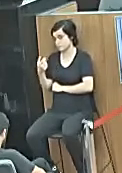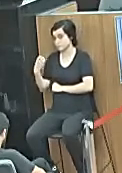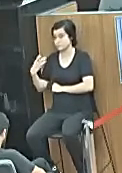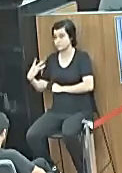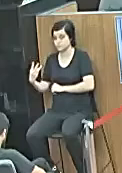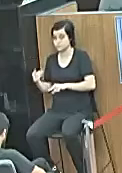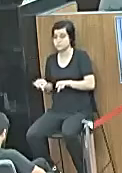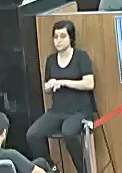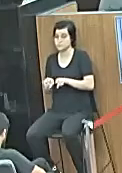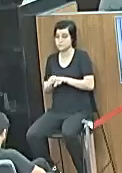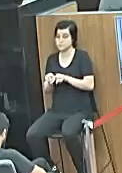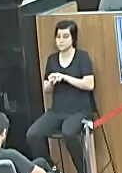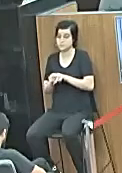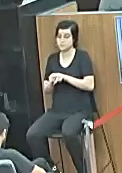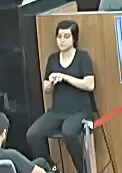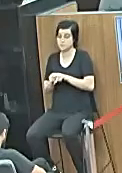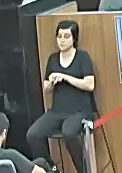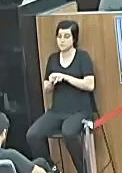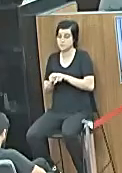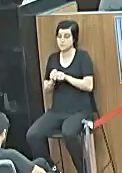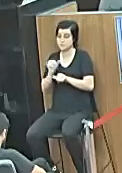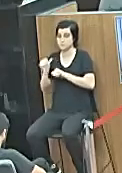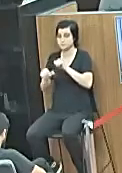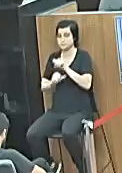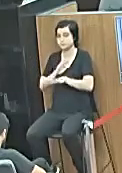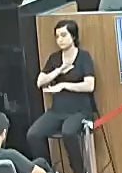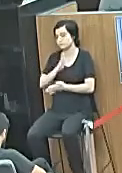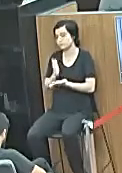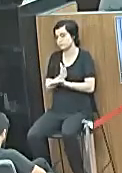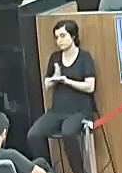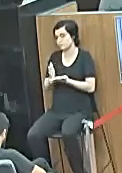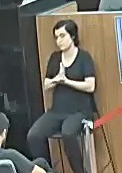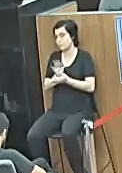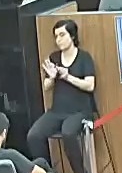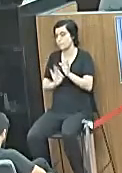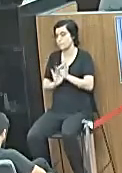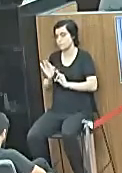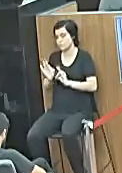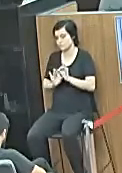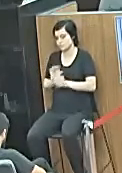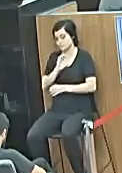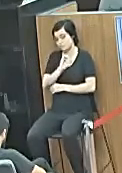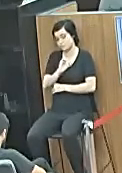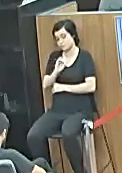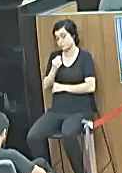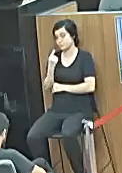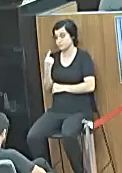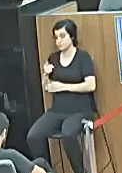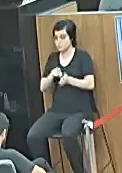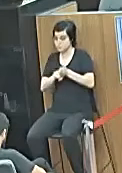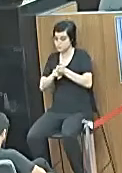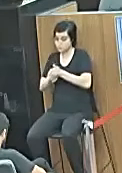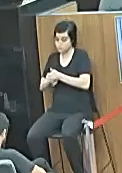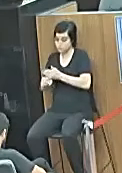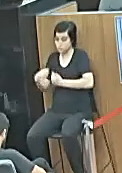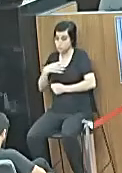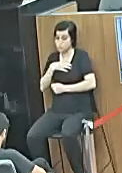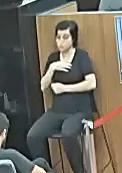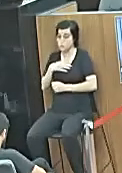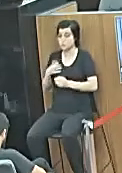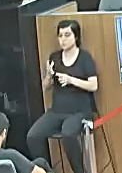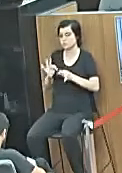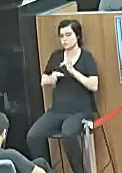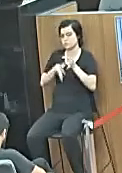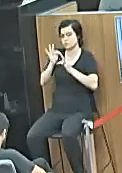ao poder executivo no âmbito dos seguintes programas 001 pesquisa científica desenvolvimento tecnológico